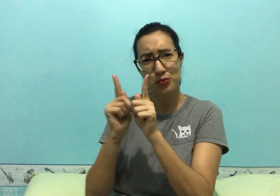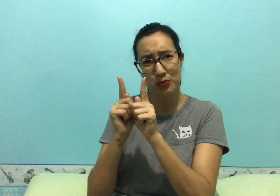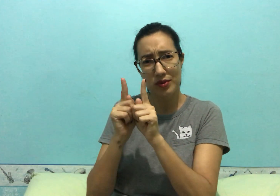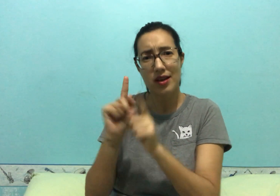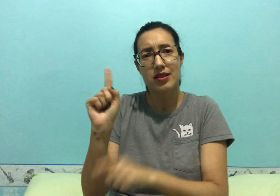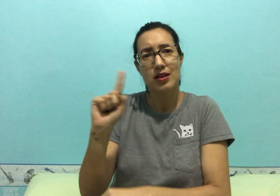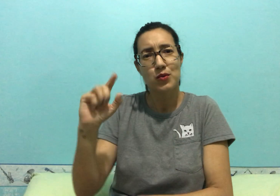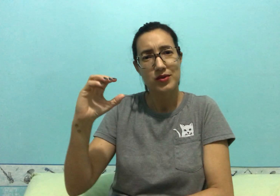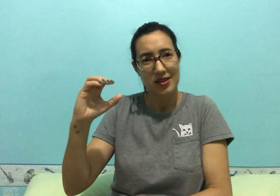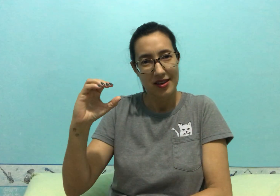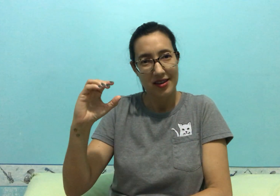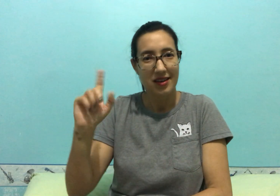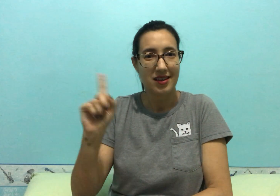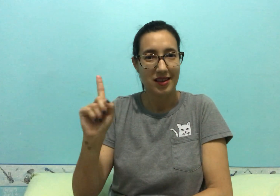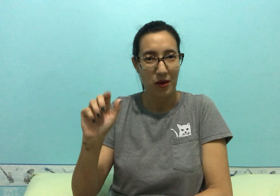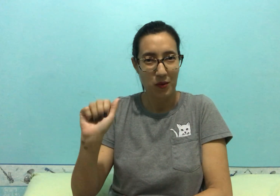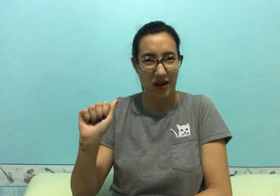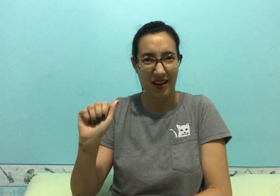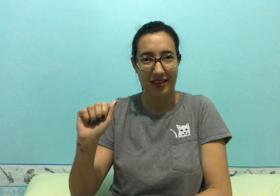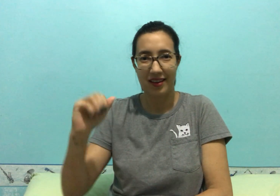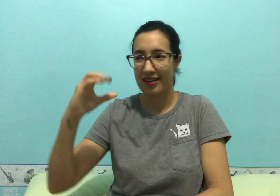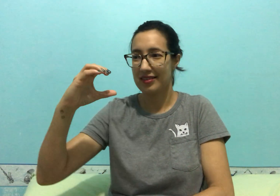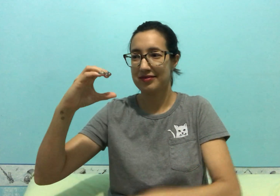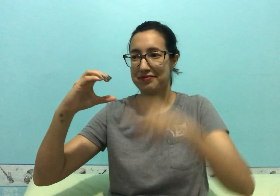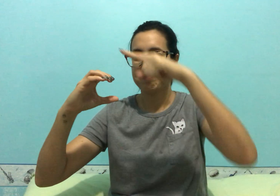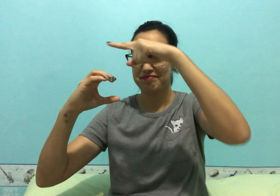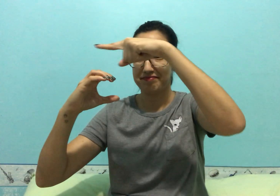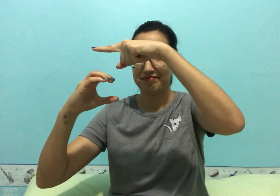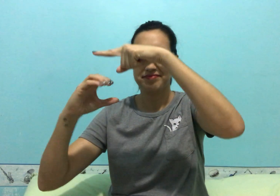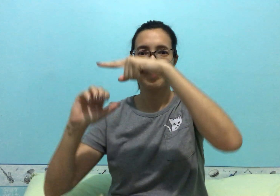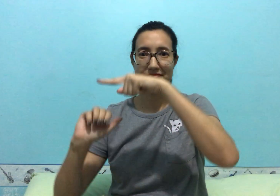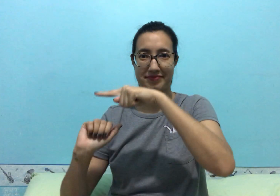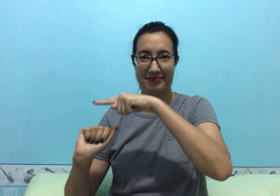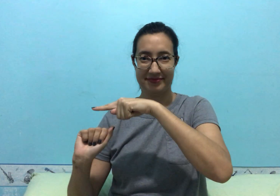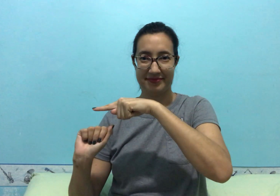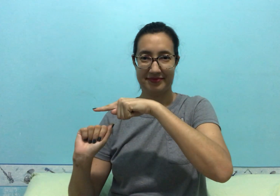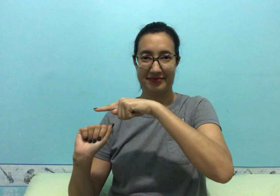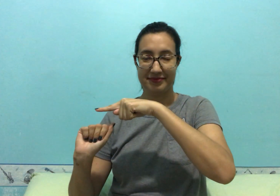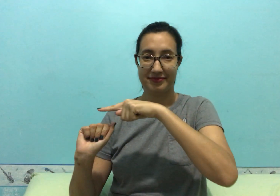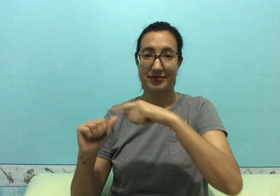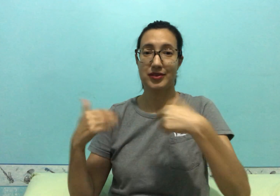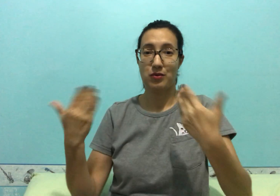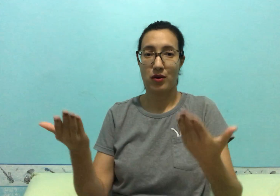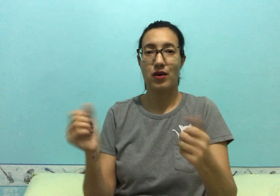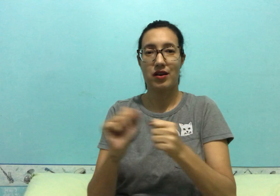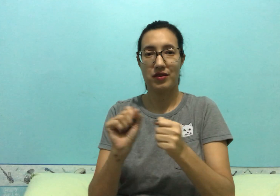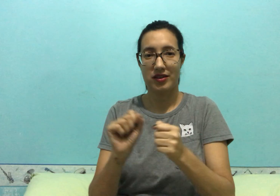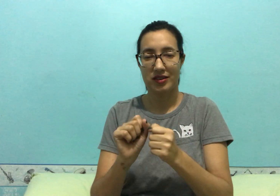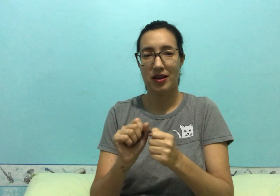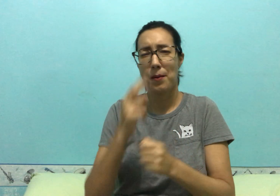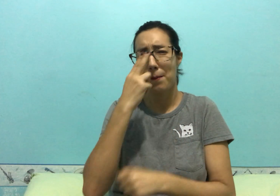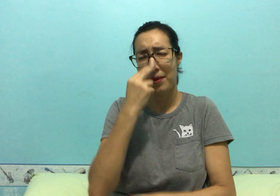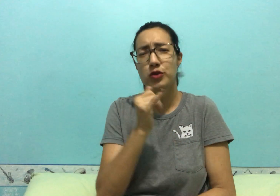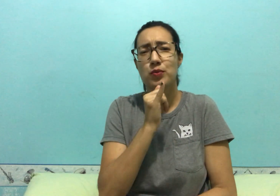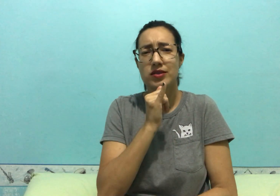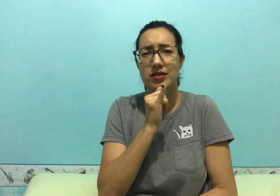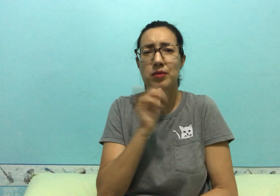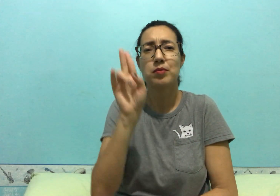não A. Vamos pegar o mesmo exemplo agora, eu vou fazer ao contrário, né? Nós podemos pegar então, partir